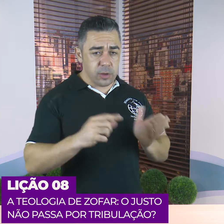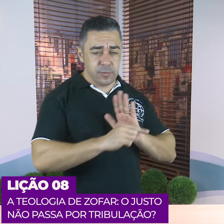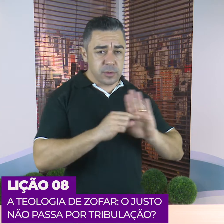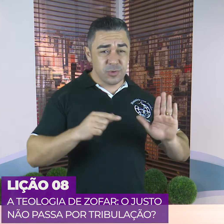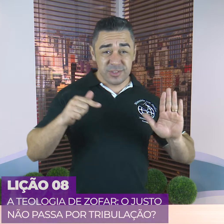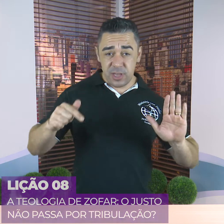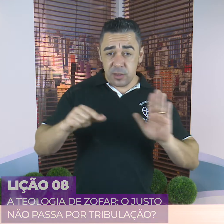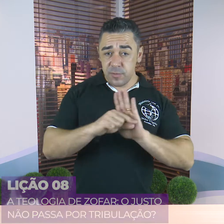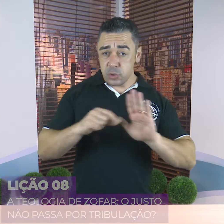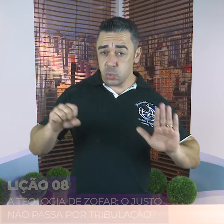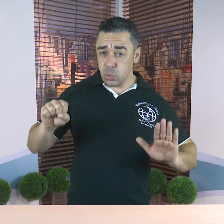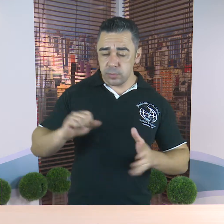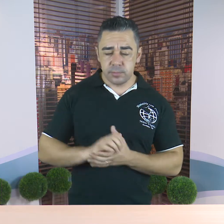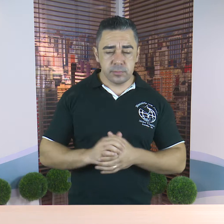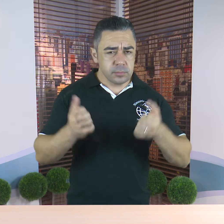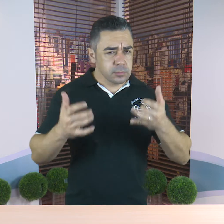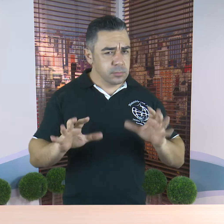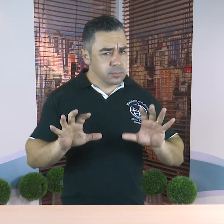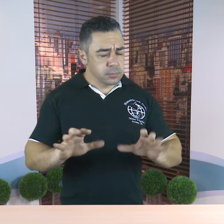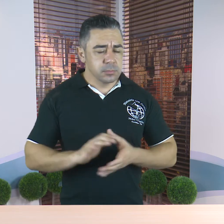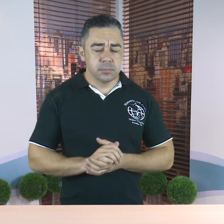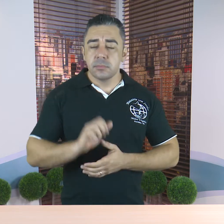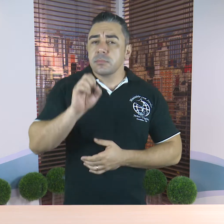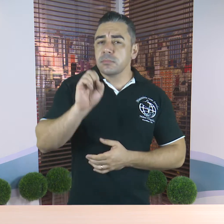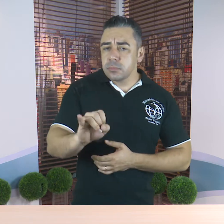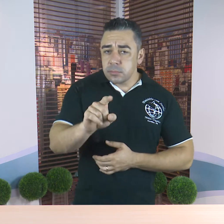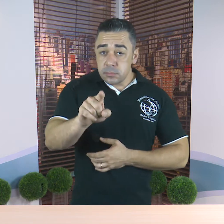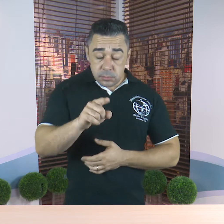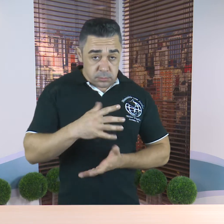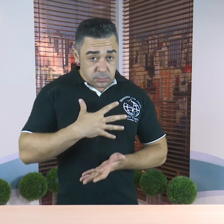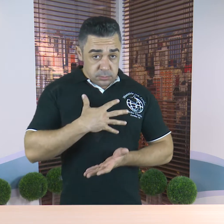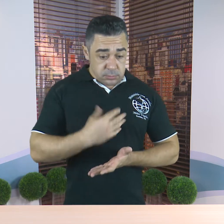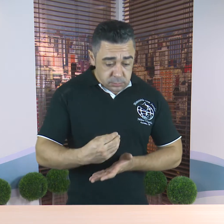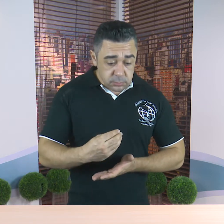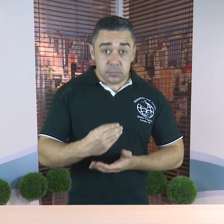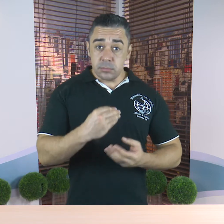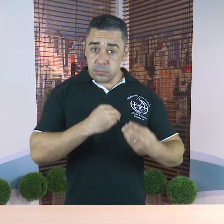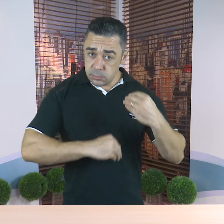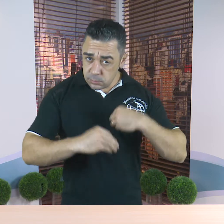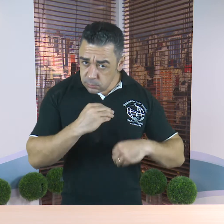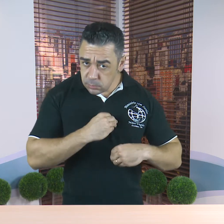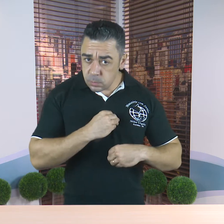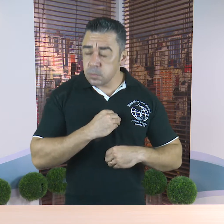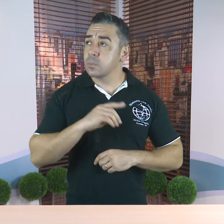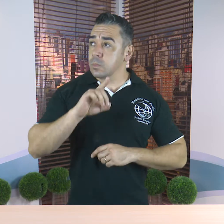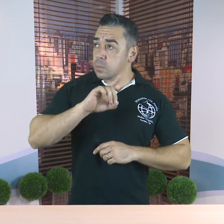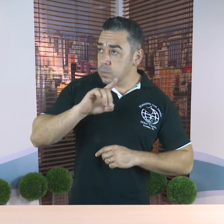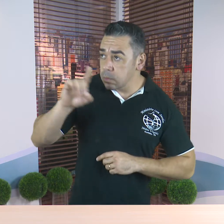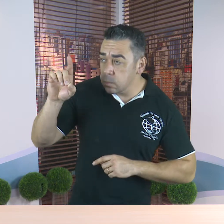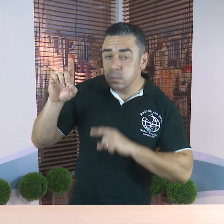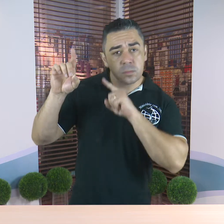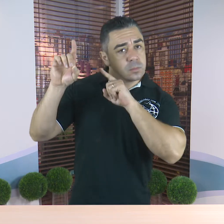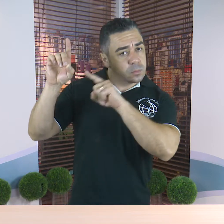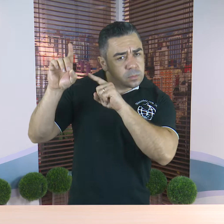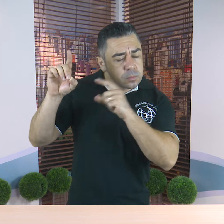diz assim: Se teus filhos pecaram contra ele, também ele os lançou na